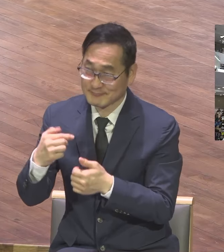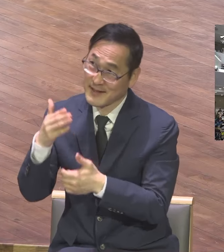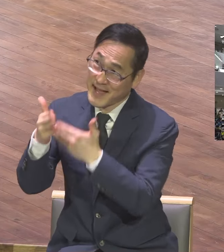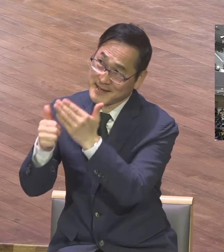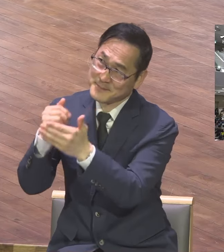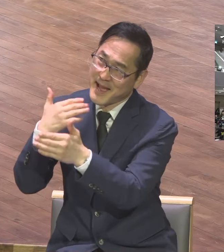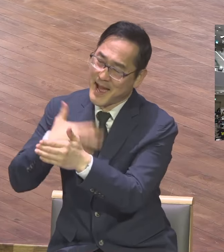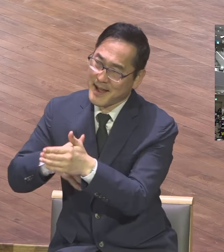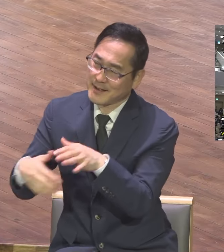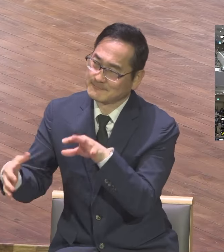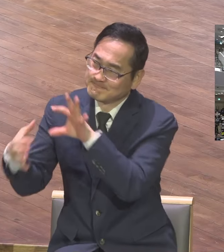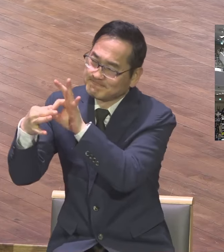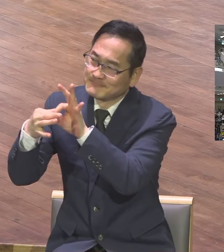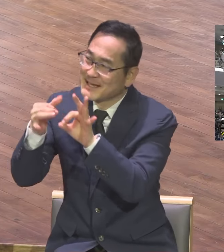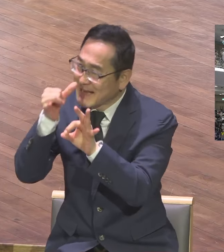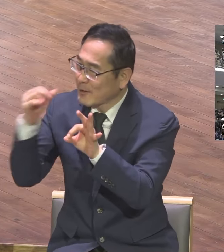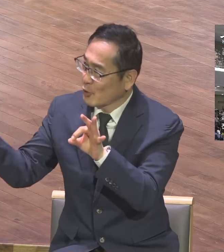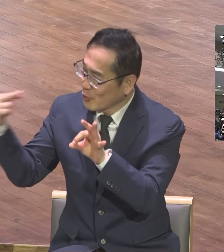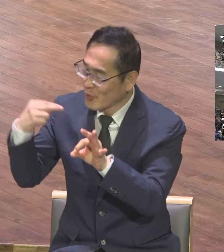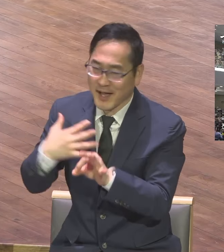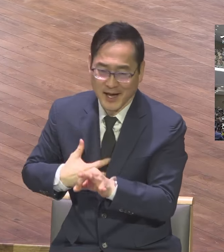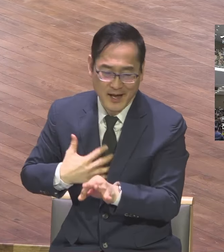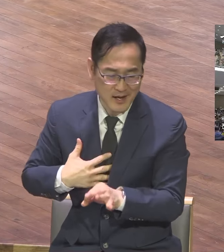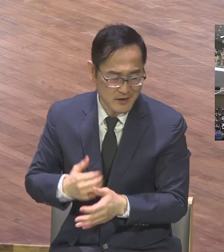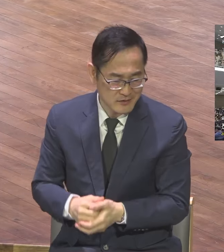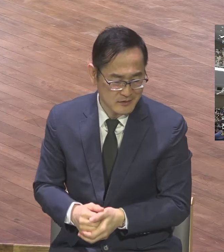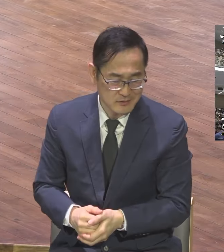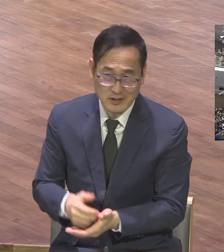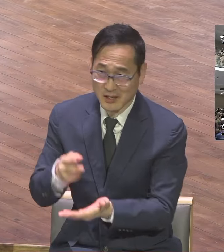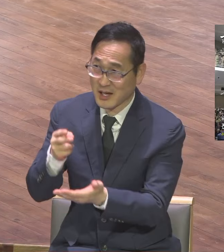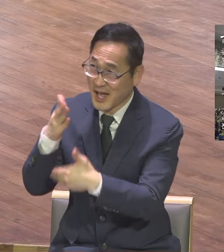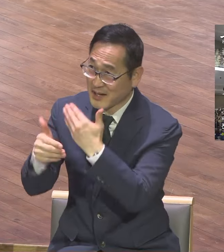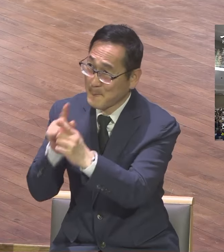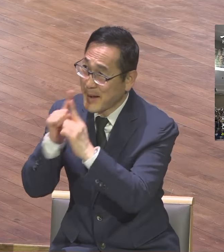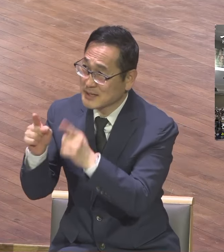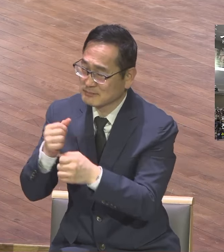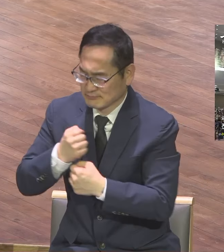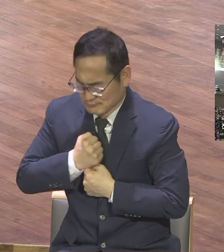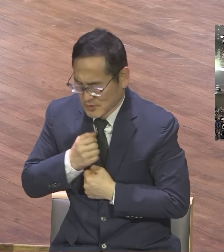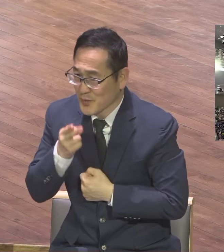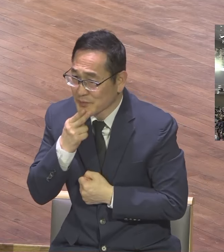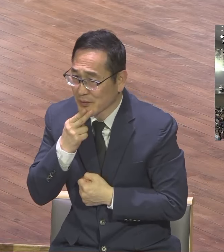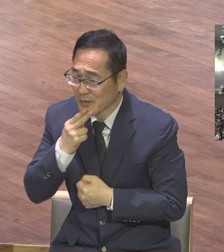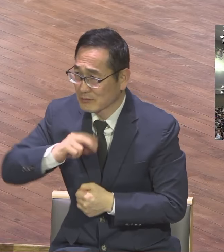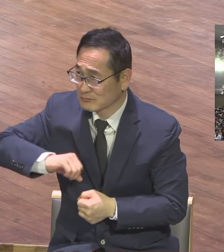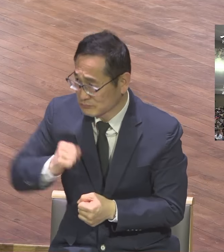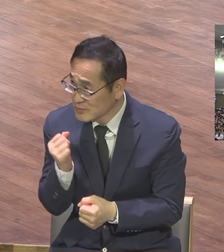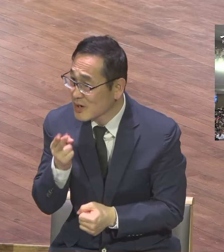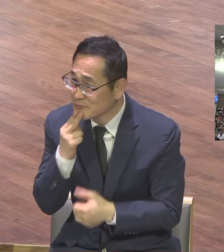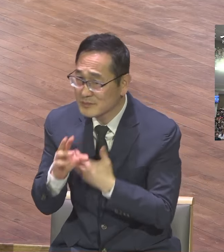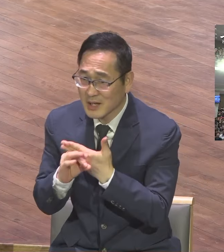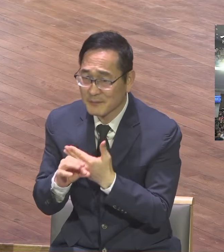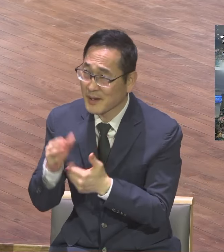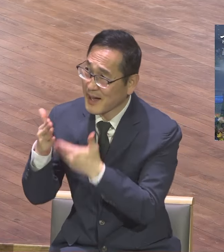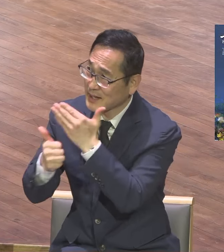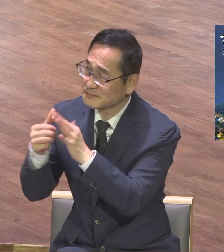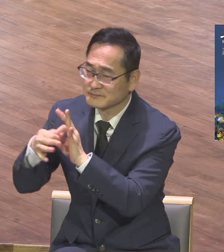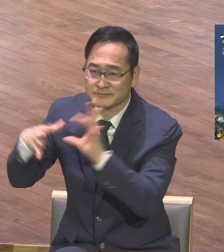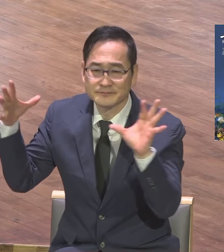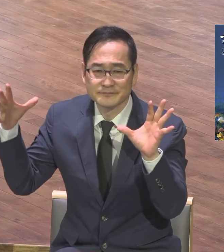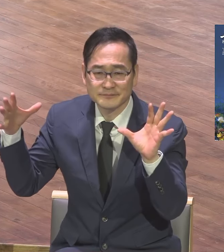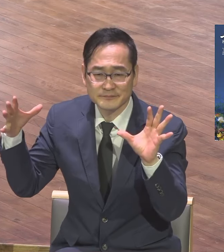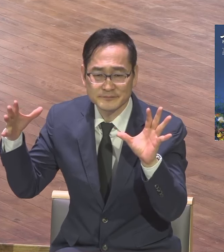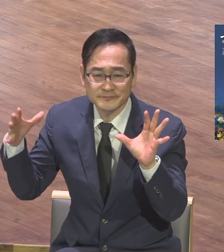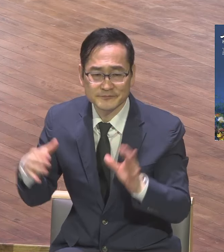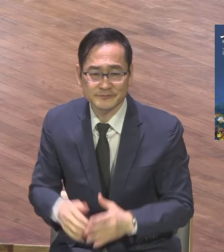그의 계명을 지키지 아니하는 자는 거짓말하는 자요 진리가 그 속에 있지 아니하되. 오늘 본문 말씀 내용을 잘 보면요